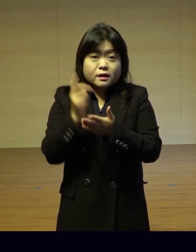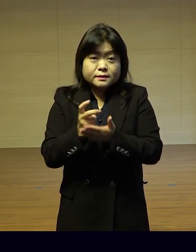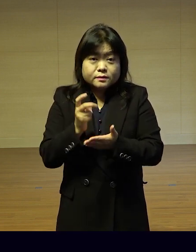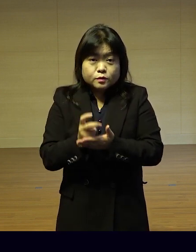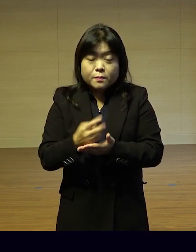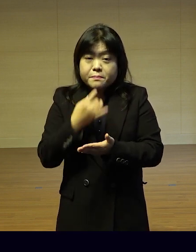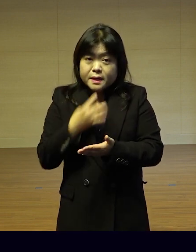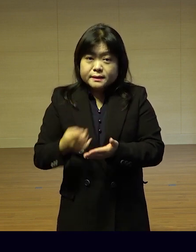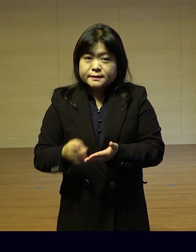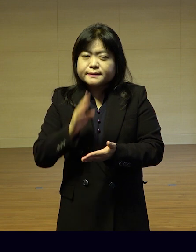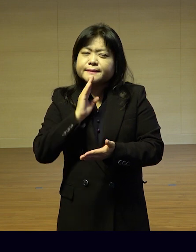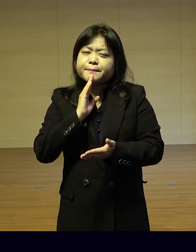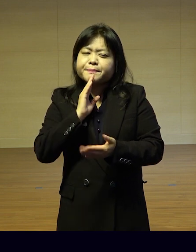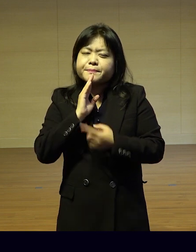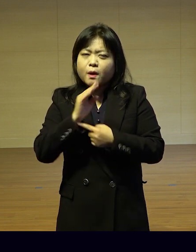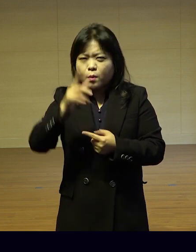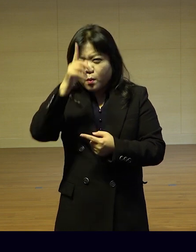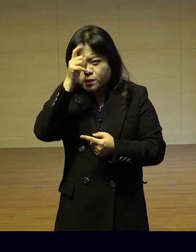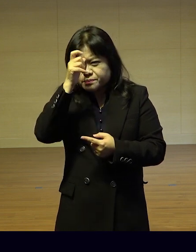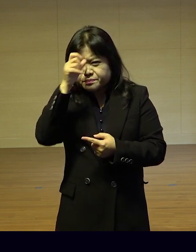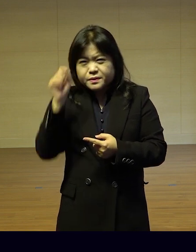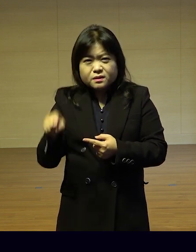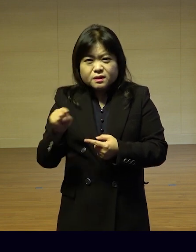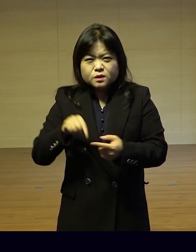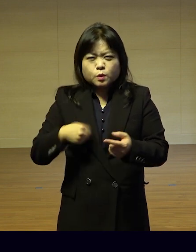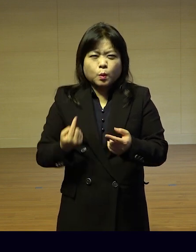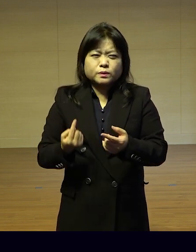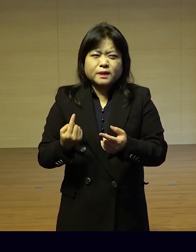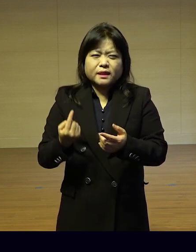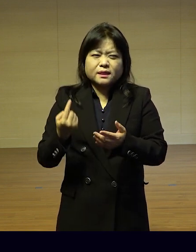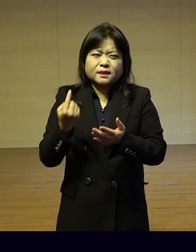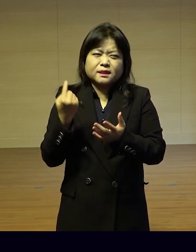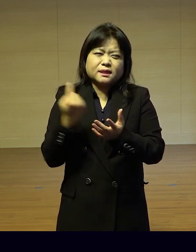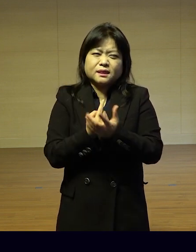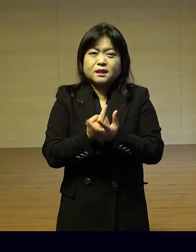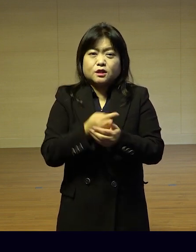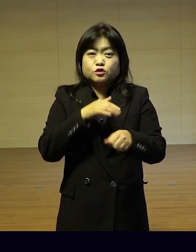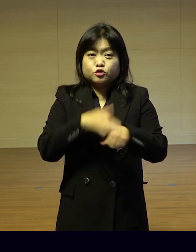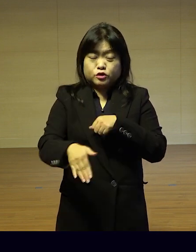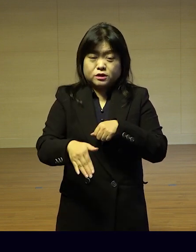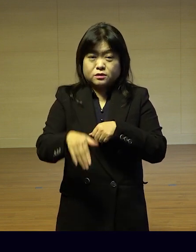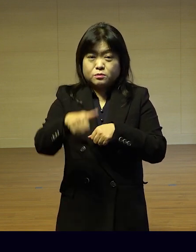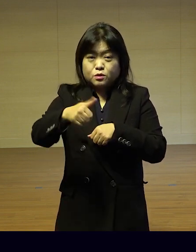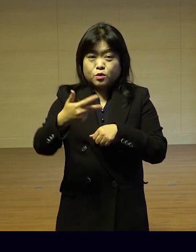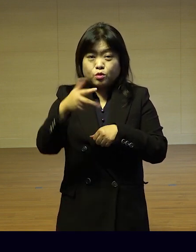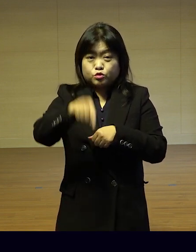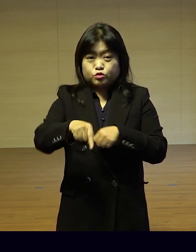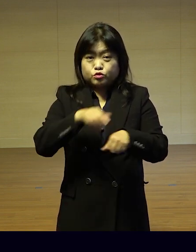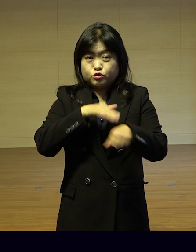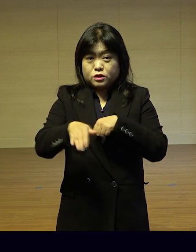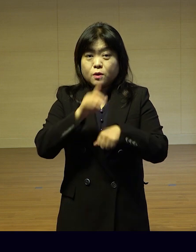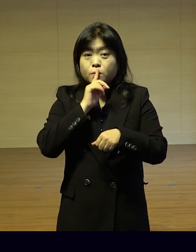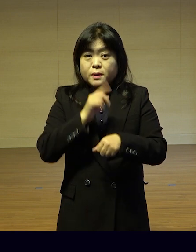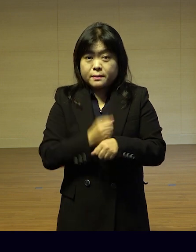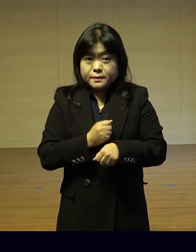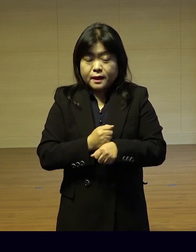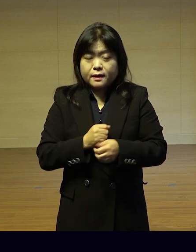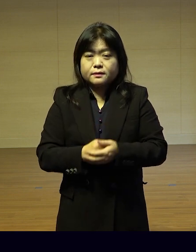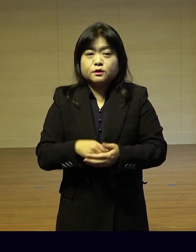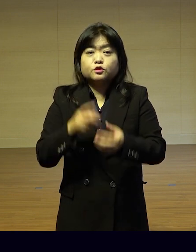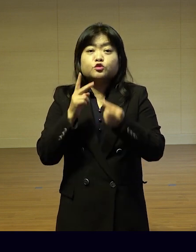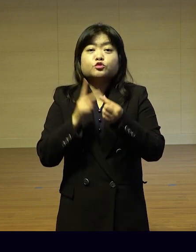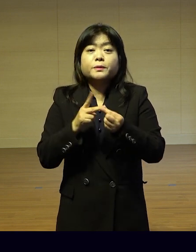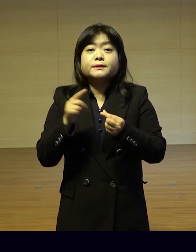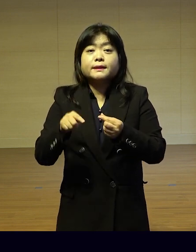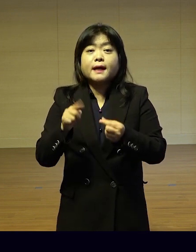규정만을 참이라고 고집하는 것이 바로 독단주의 또는 교조주의, 도그마티스무스라고 합니다. 또 두